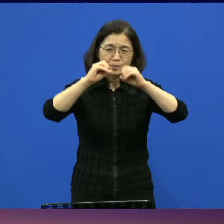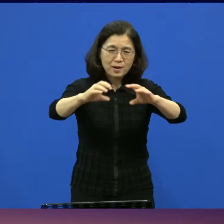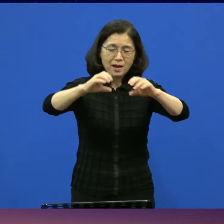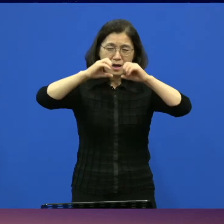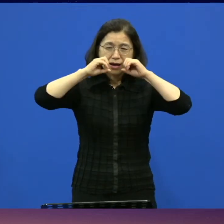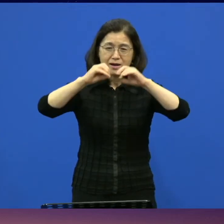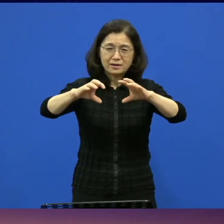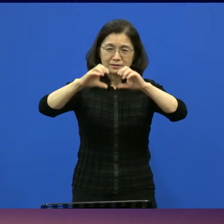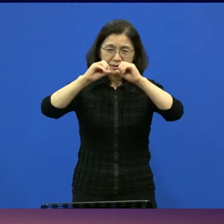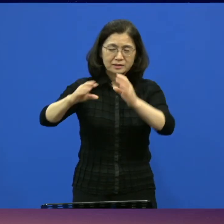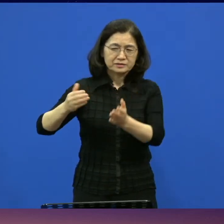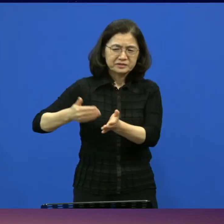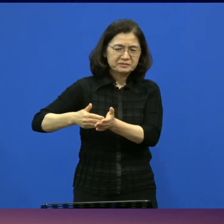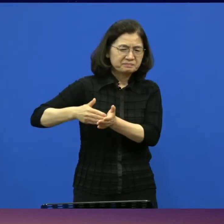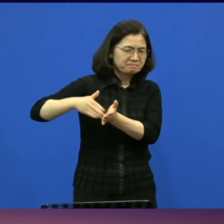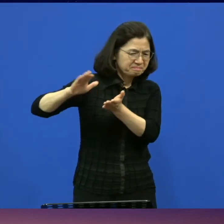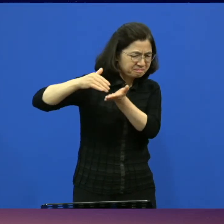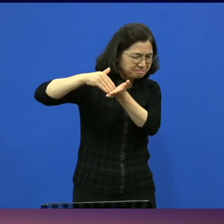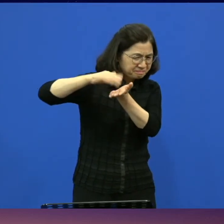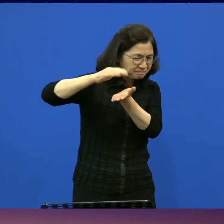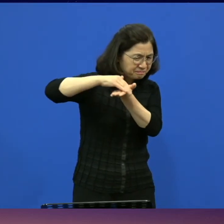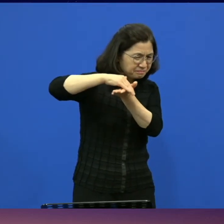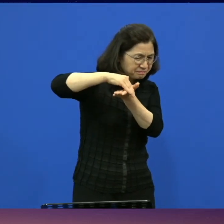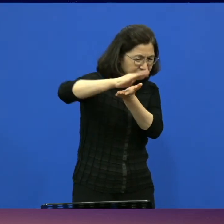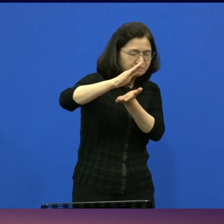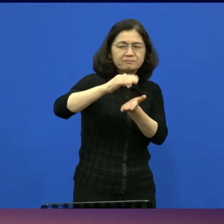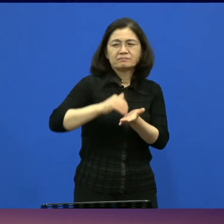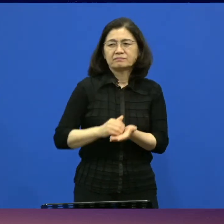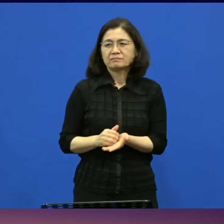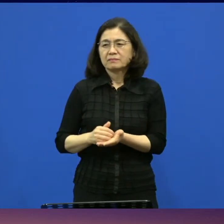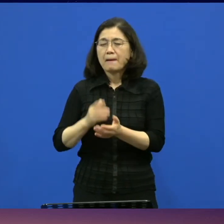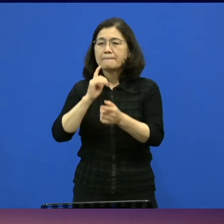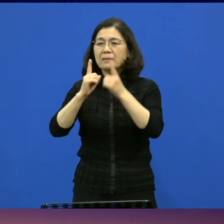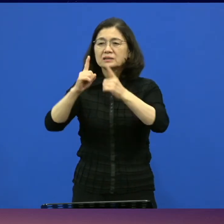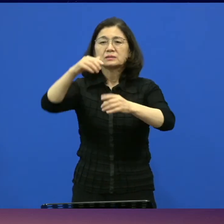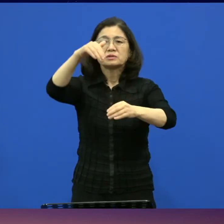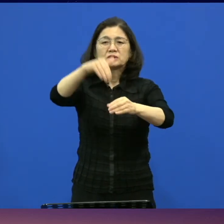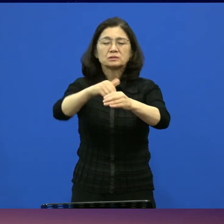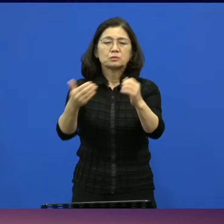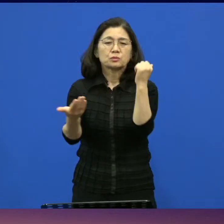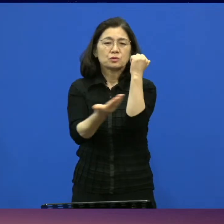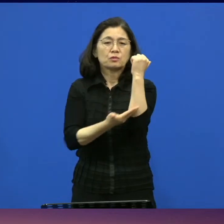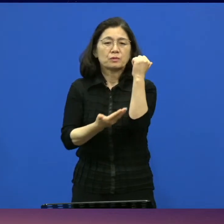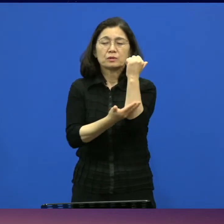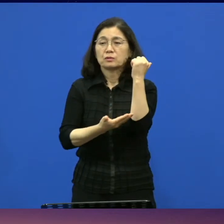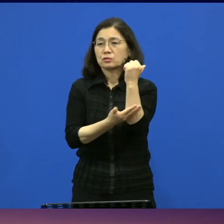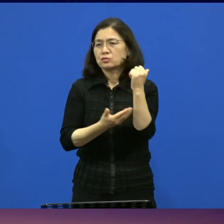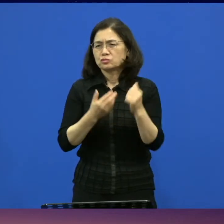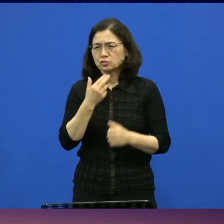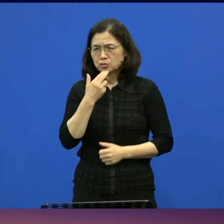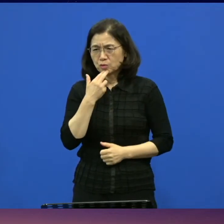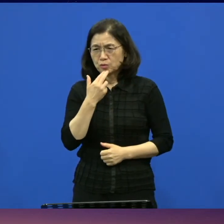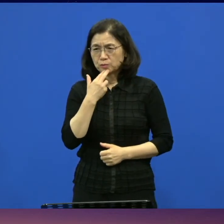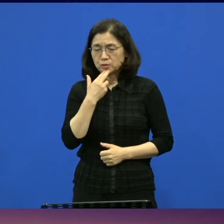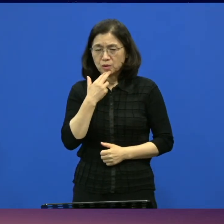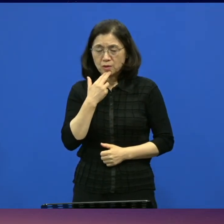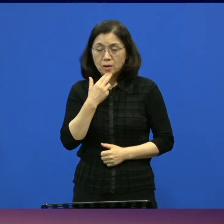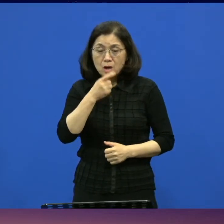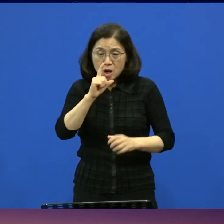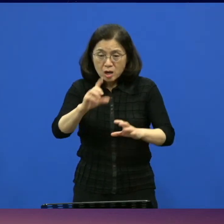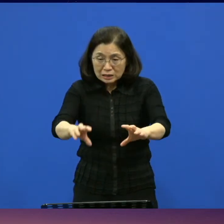나가버려요. 아무리 심어도 열매를 거둘 수가 없는 거. 그게 사막이에요. 심으면 그만